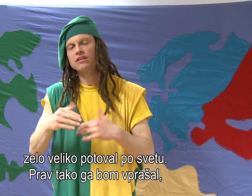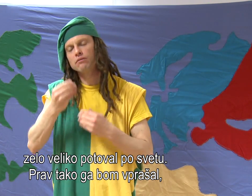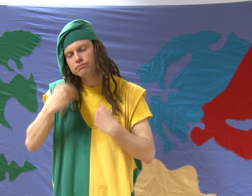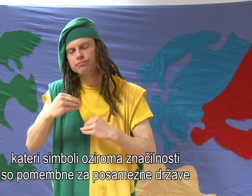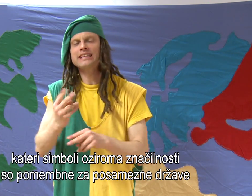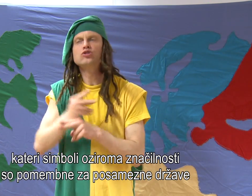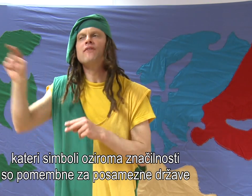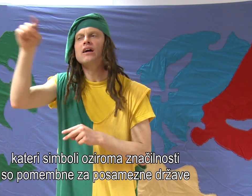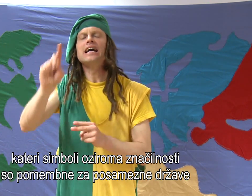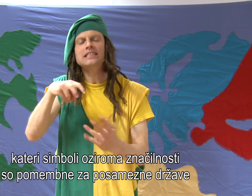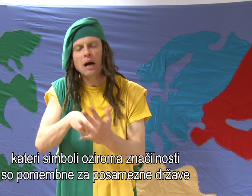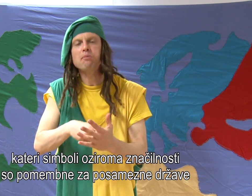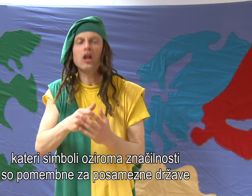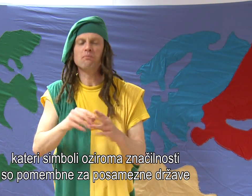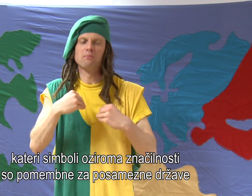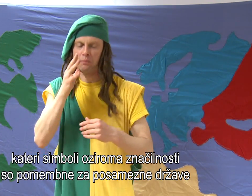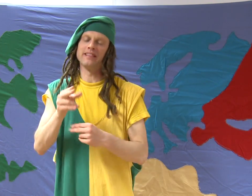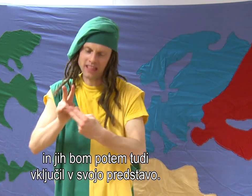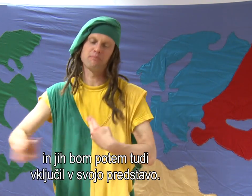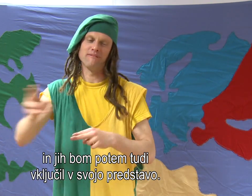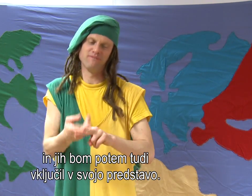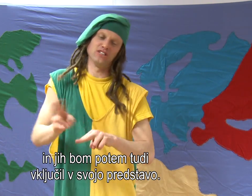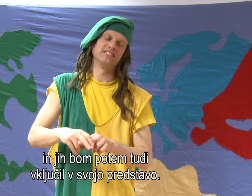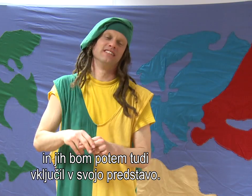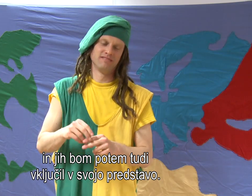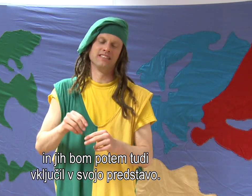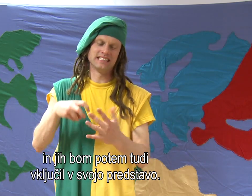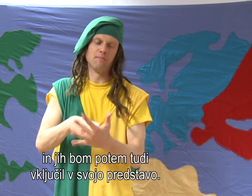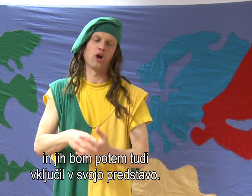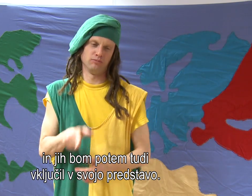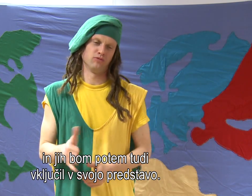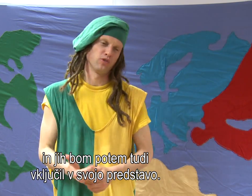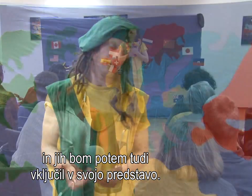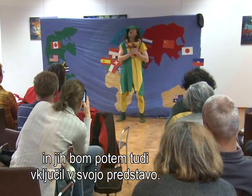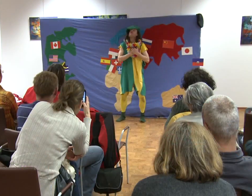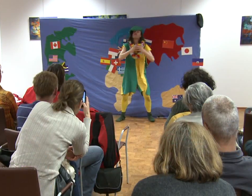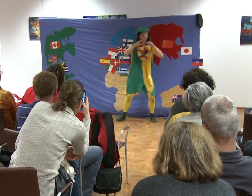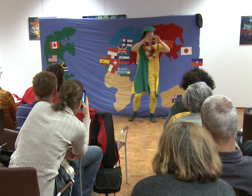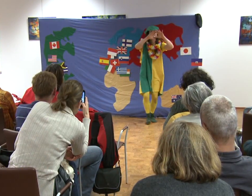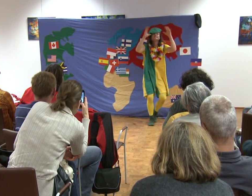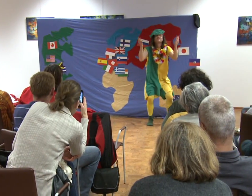Še.